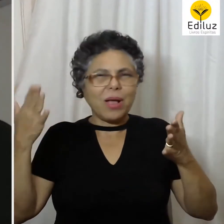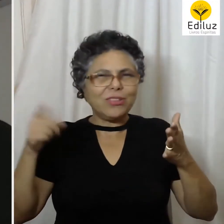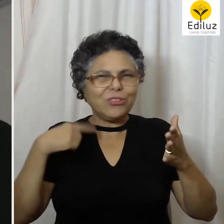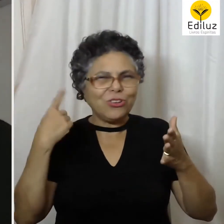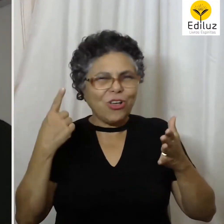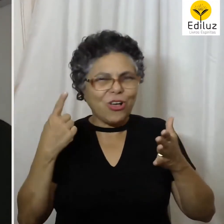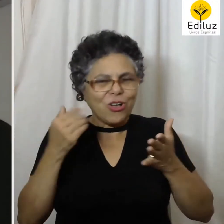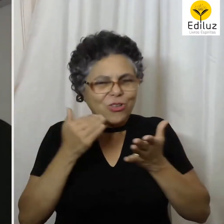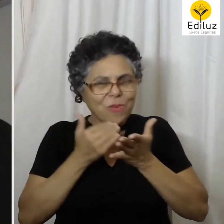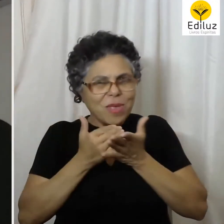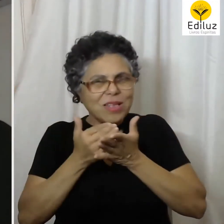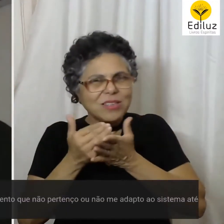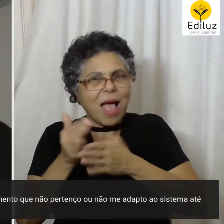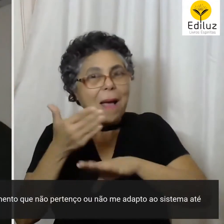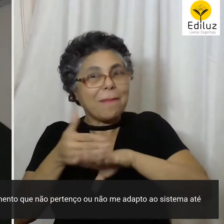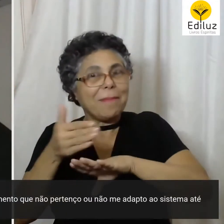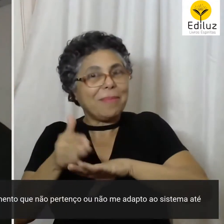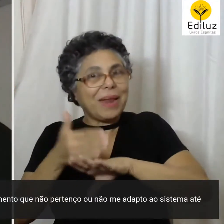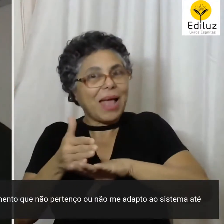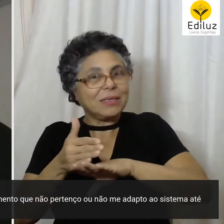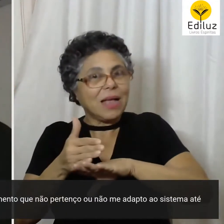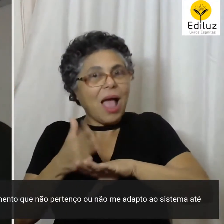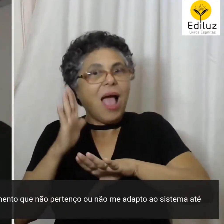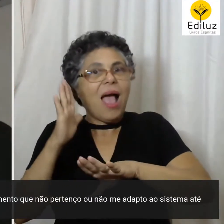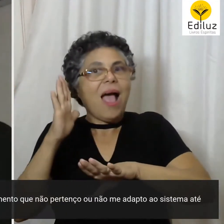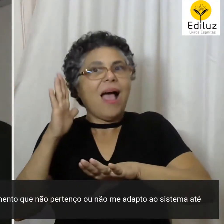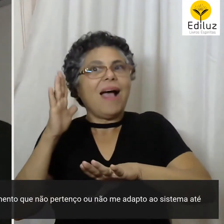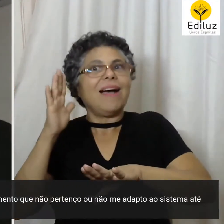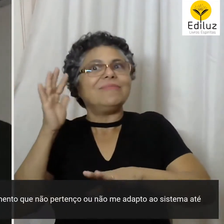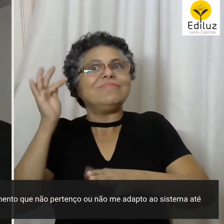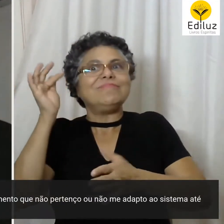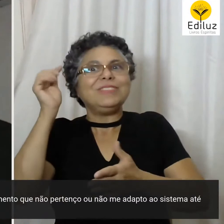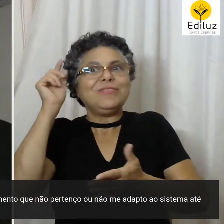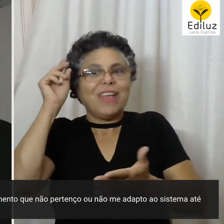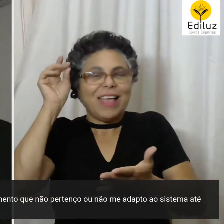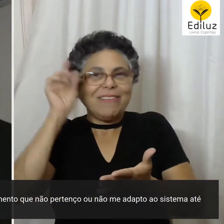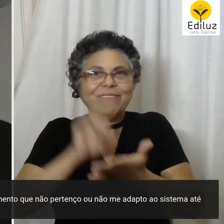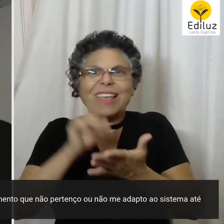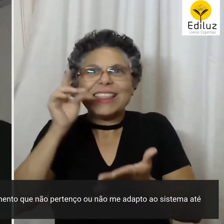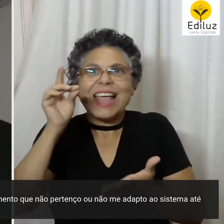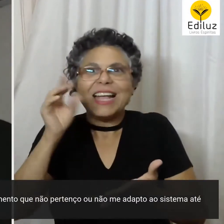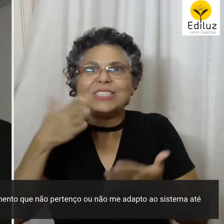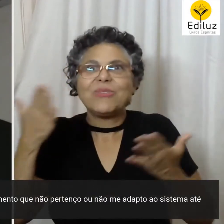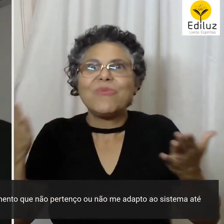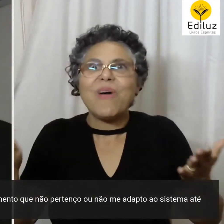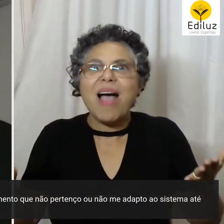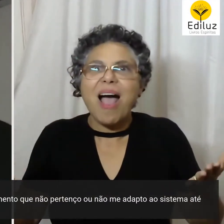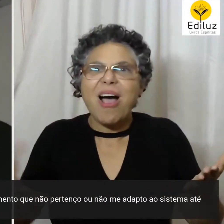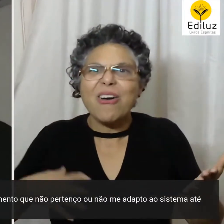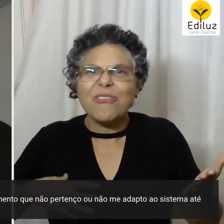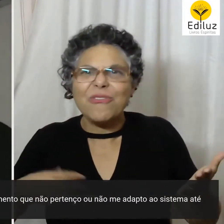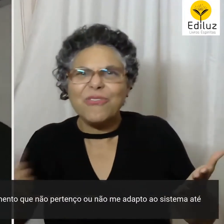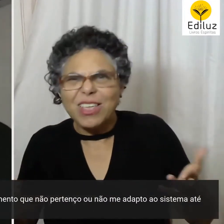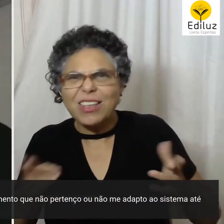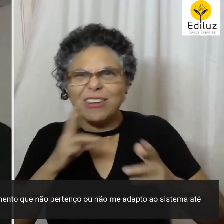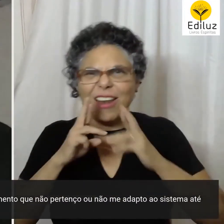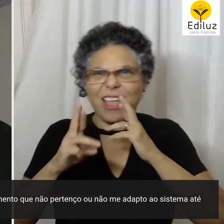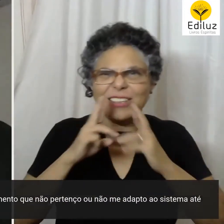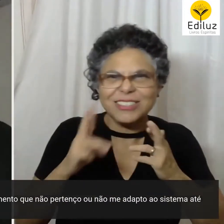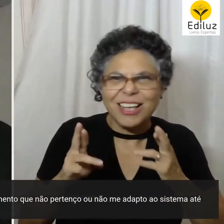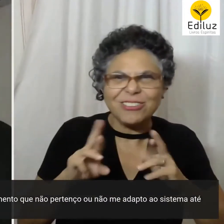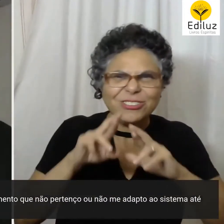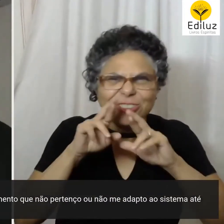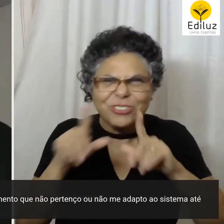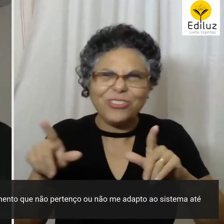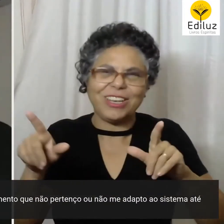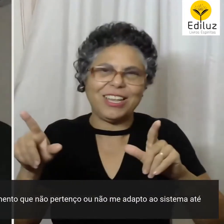desconecta, a gente cai na nossa realidade. O mundo vai continuar o mesmo, as pessoas, os nossos filhos, as nossas relações. Né?